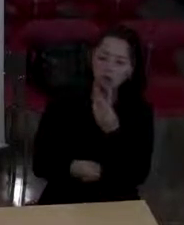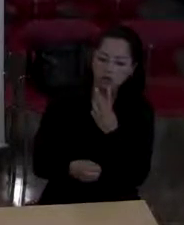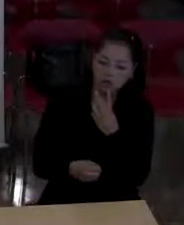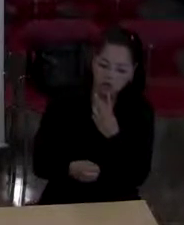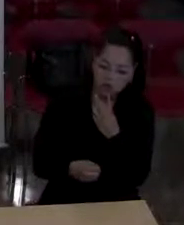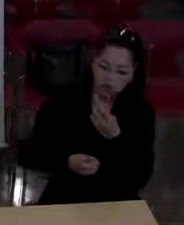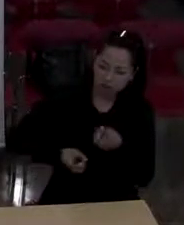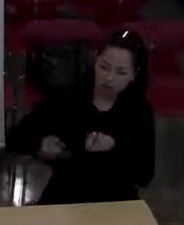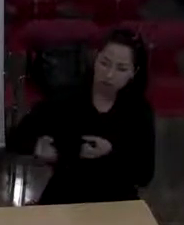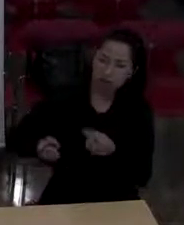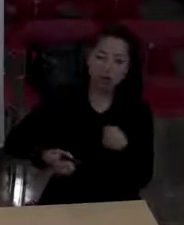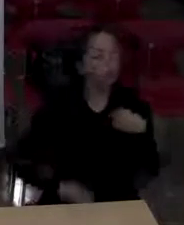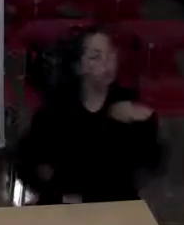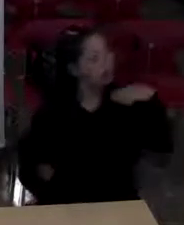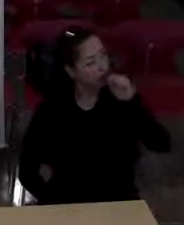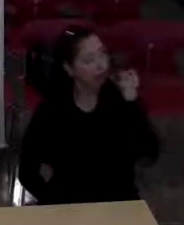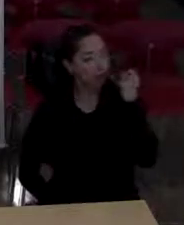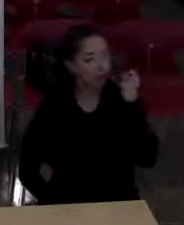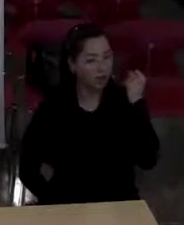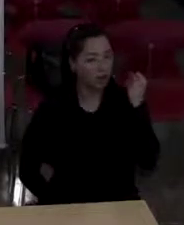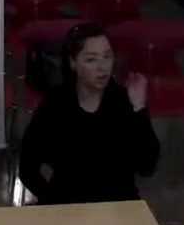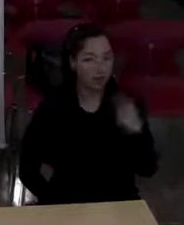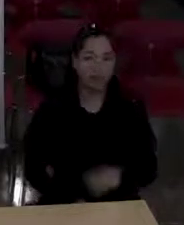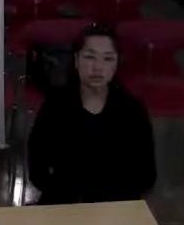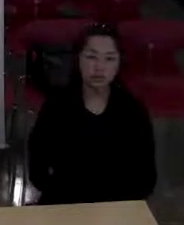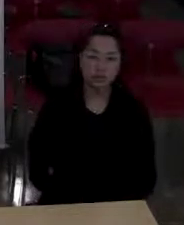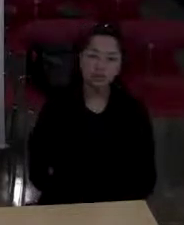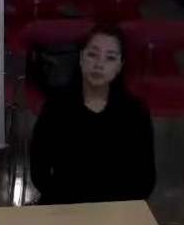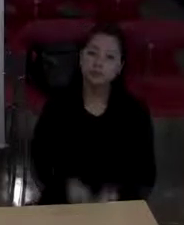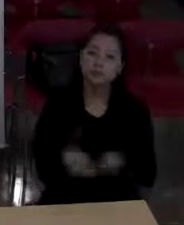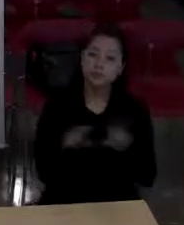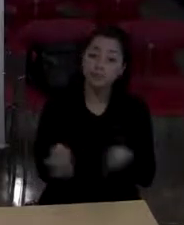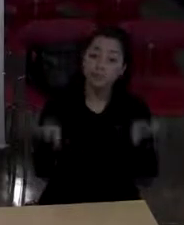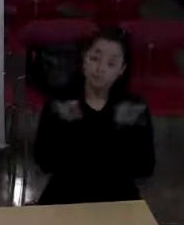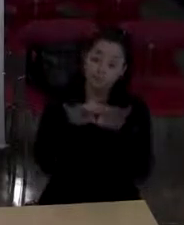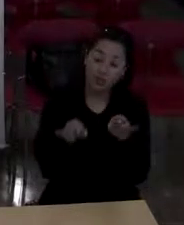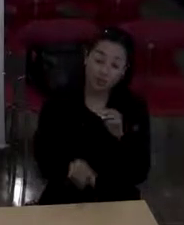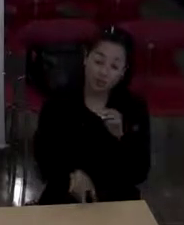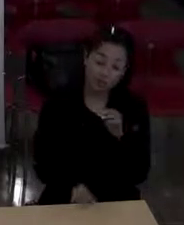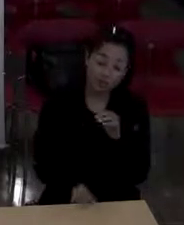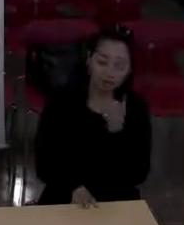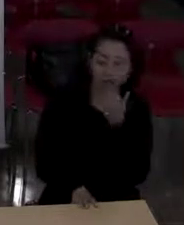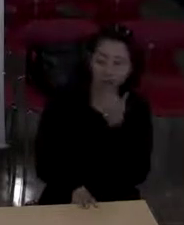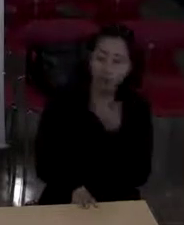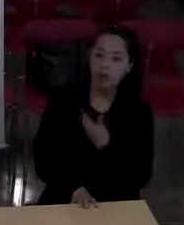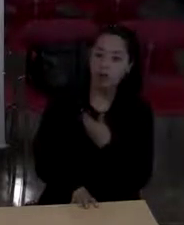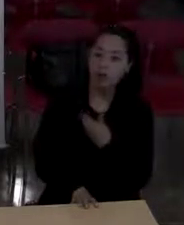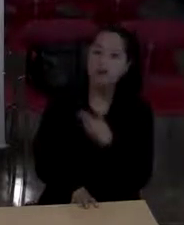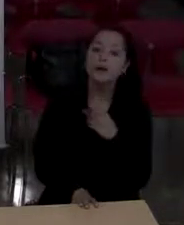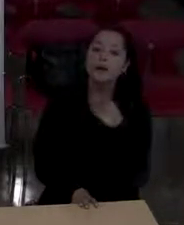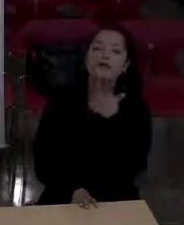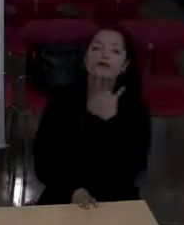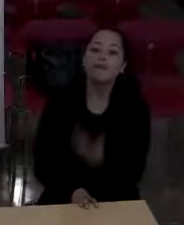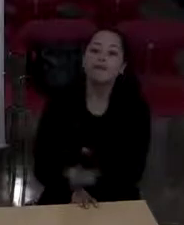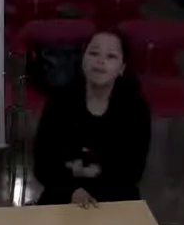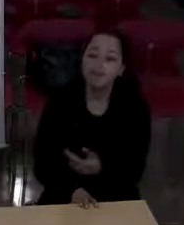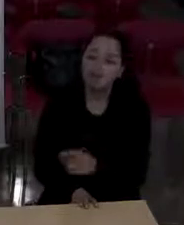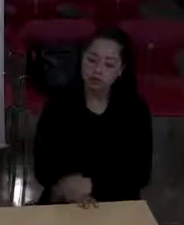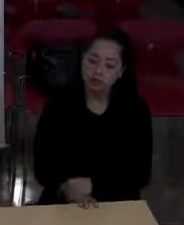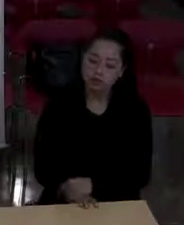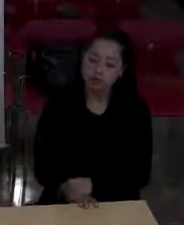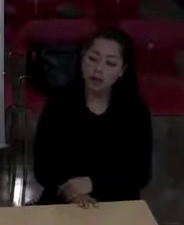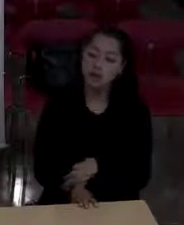a ser muy importante las tonalidades de ese ritmo de la voz que se le exprese. Entonces, si la mamá, por ejemplo, tiene una voz plana,